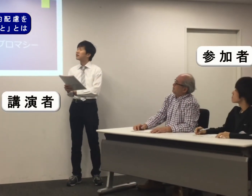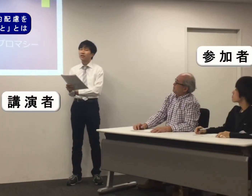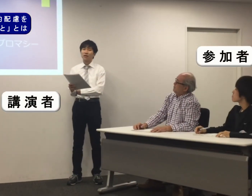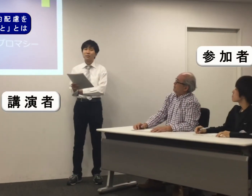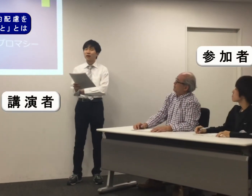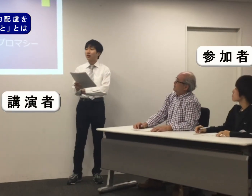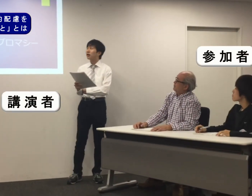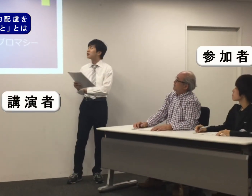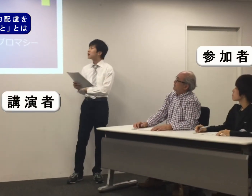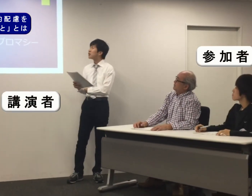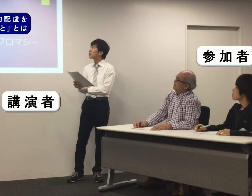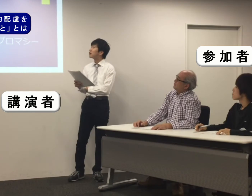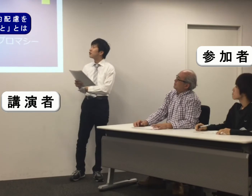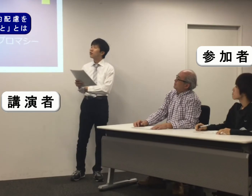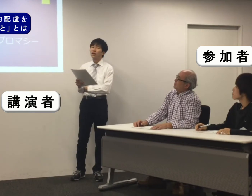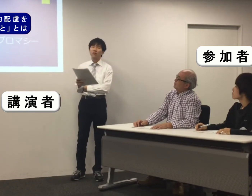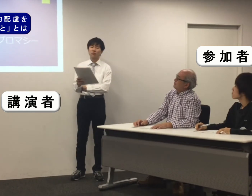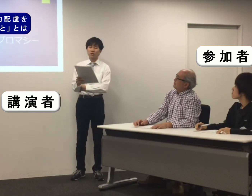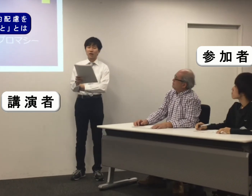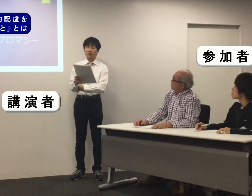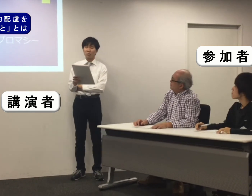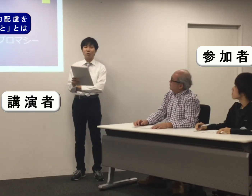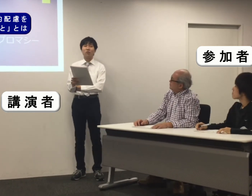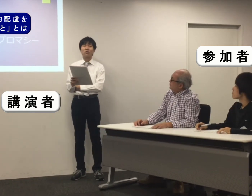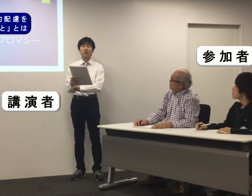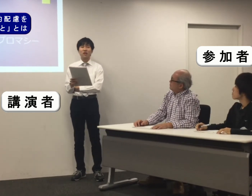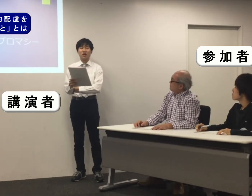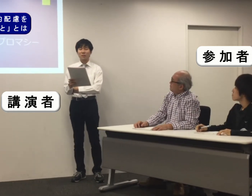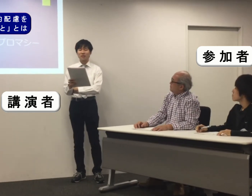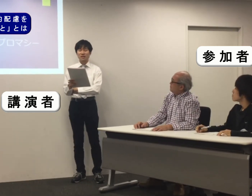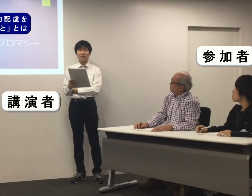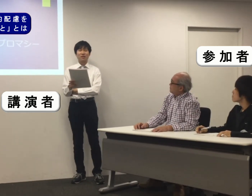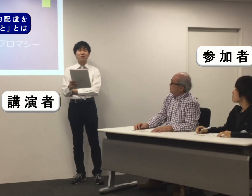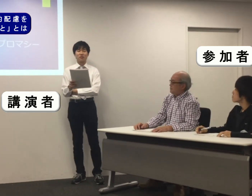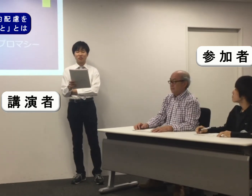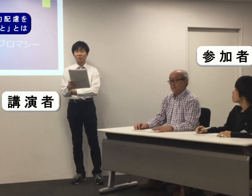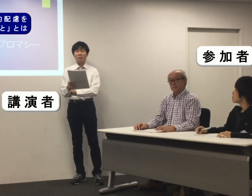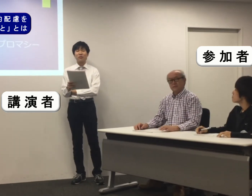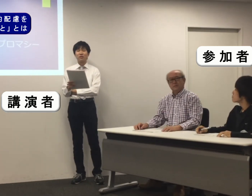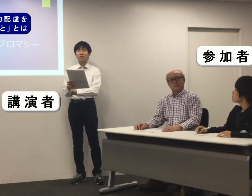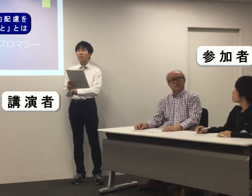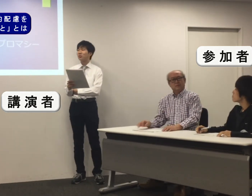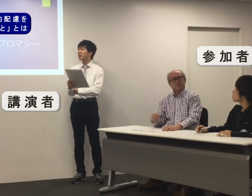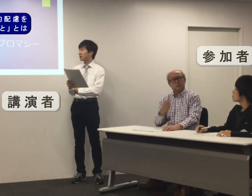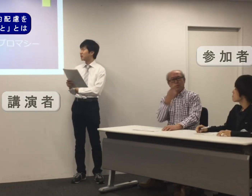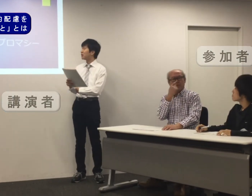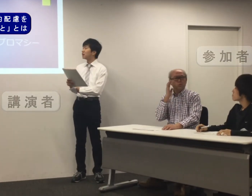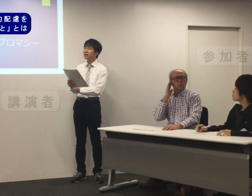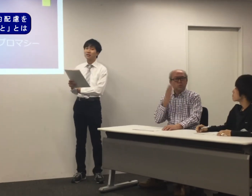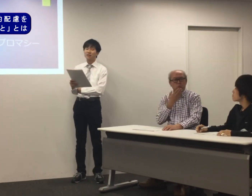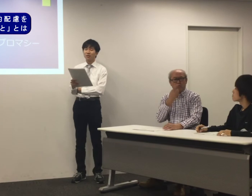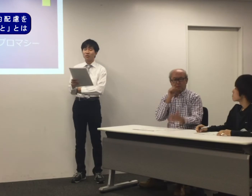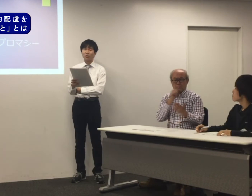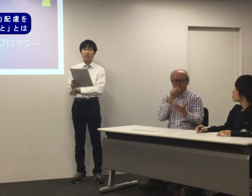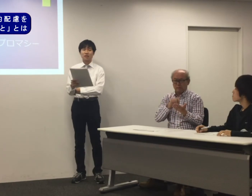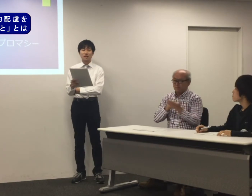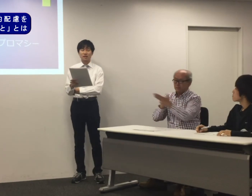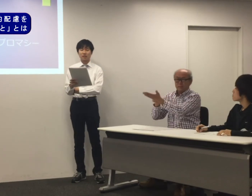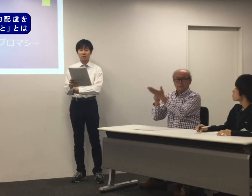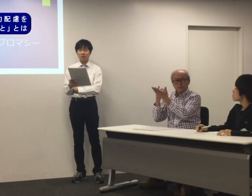ただ今から現代日本海溝の中でも特に犬成形におけるパブリックディプロマシーについて講演させていただき